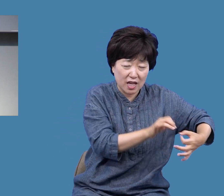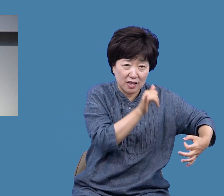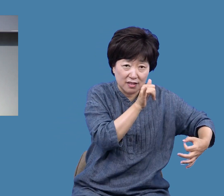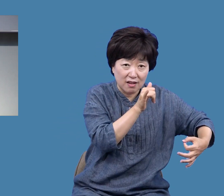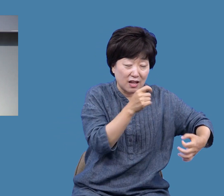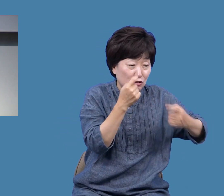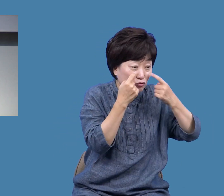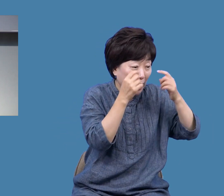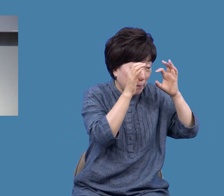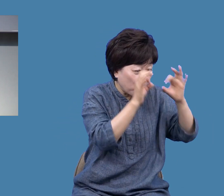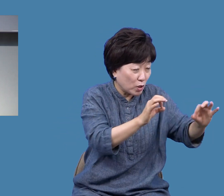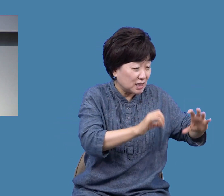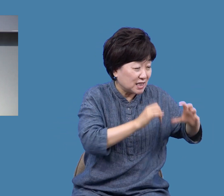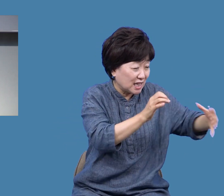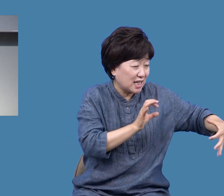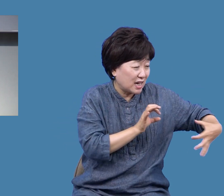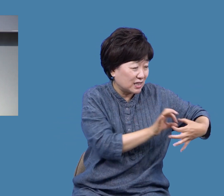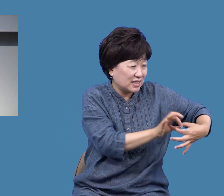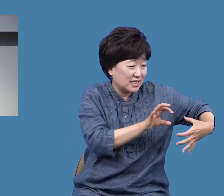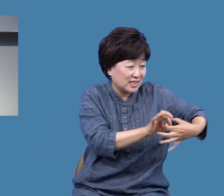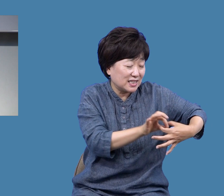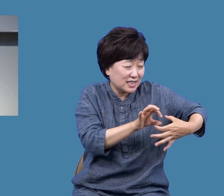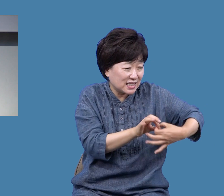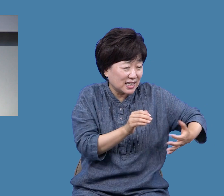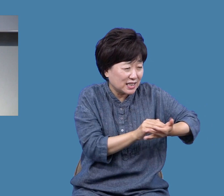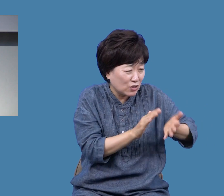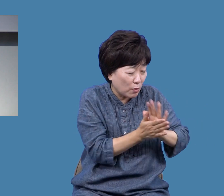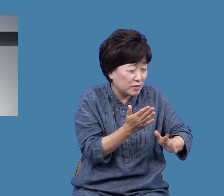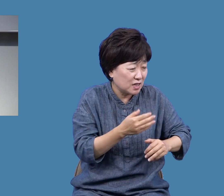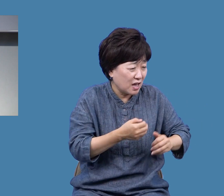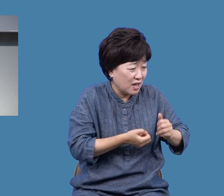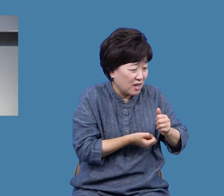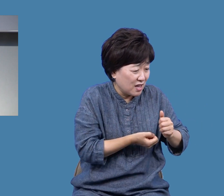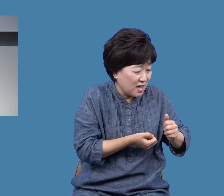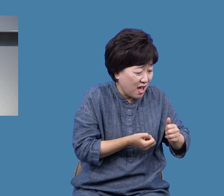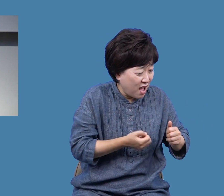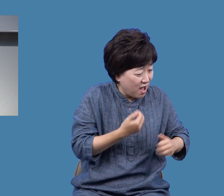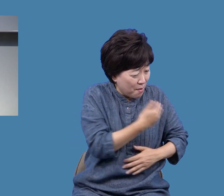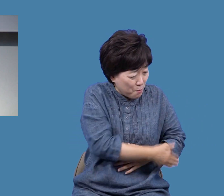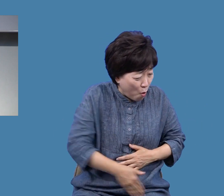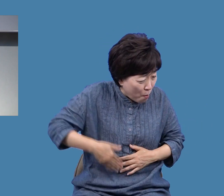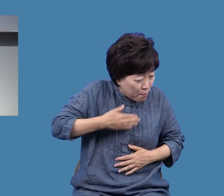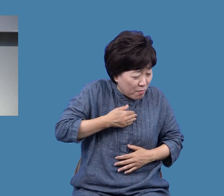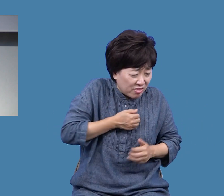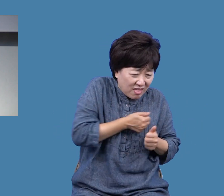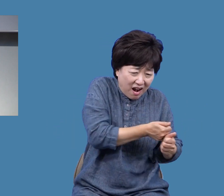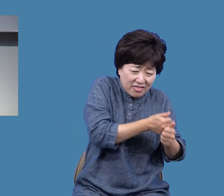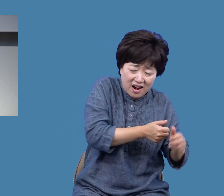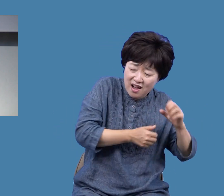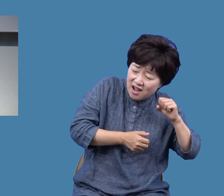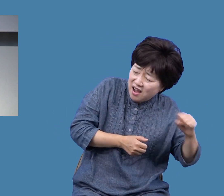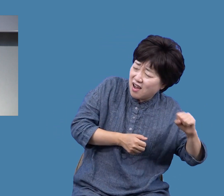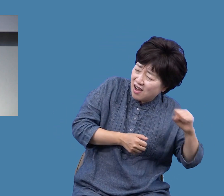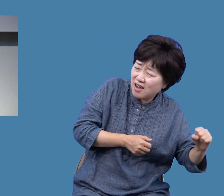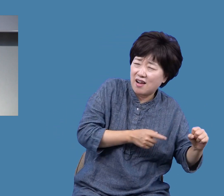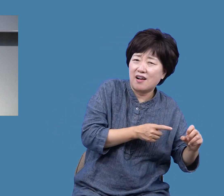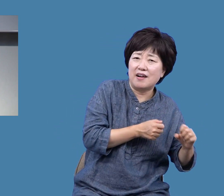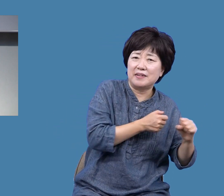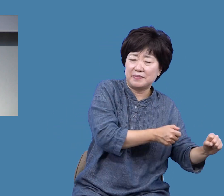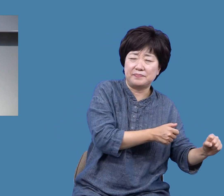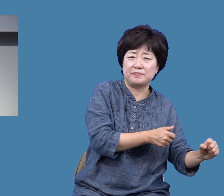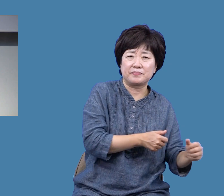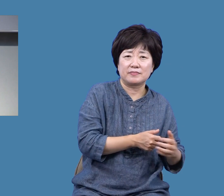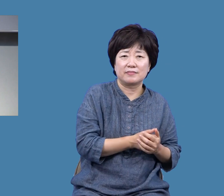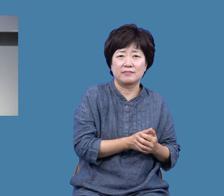보이는 세상과의 관계 속에서 우리 몸은 끊임없이 영향을 주고받도록 창조되어 있어요. 끊임없이 영향을 주고받도록. 그래서